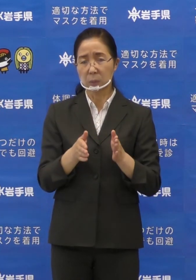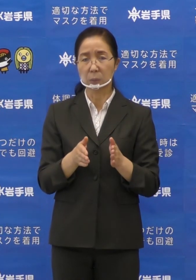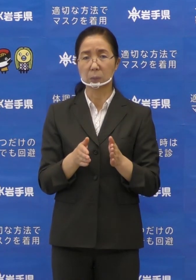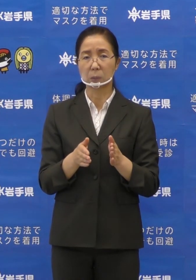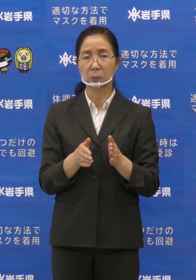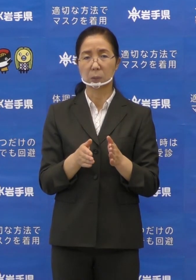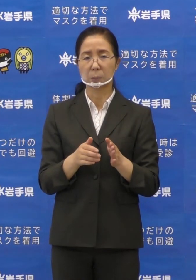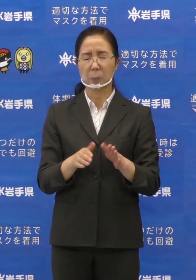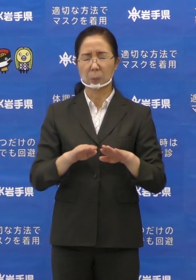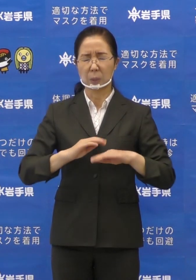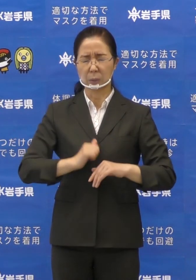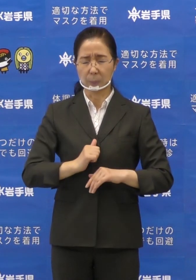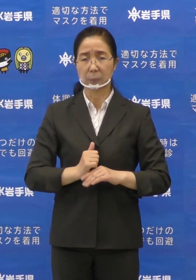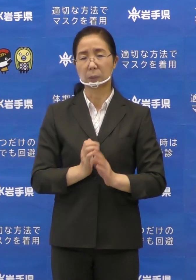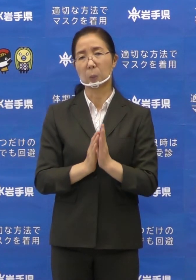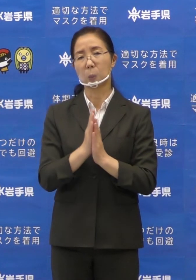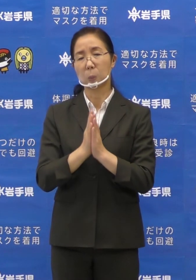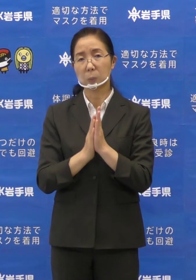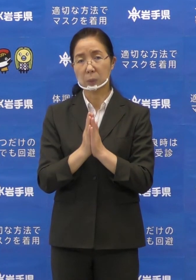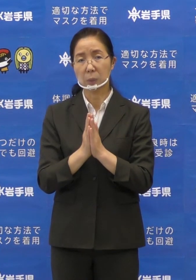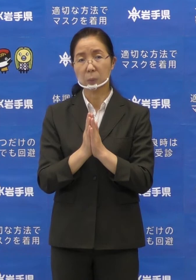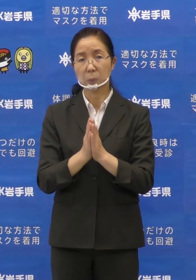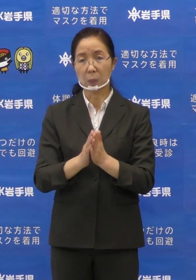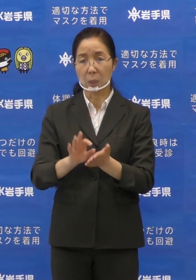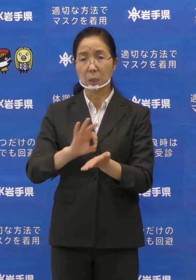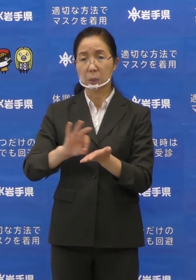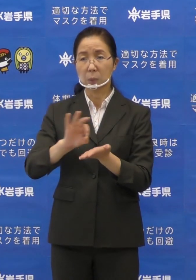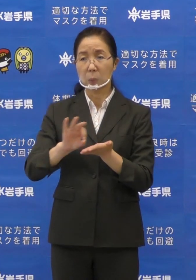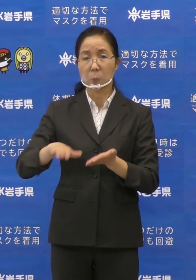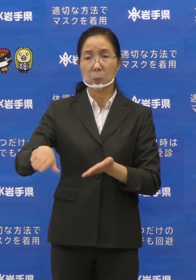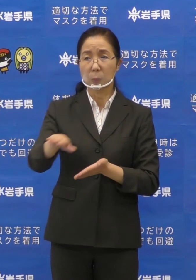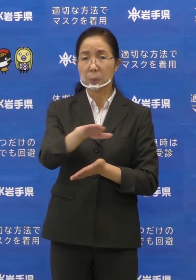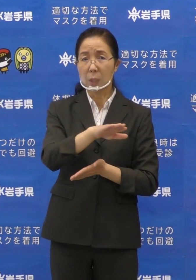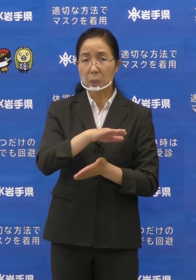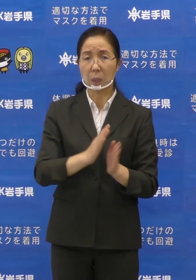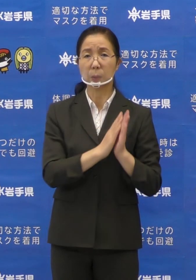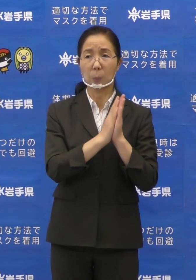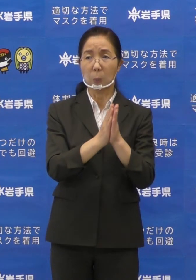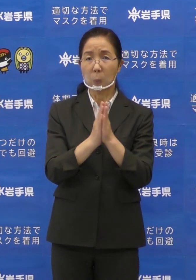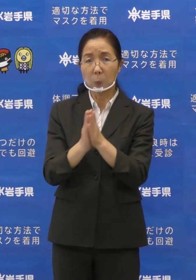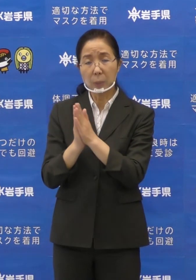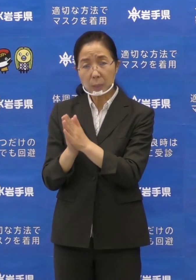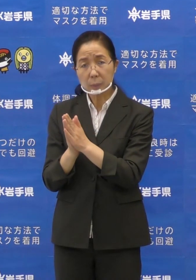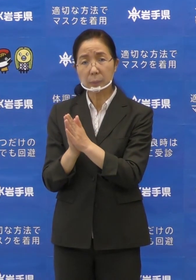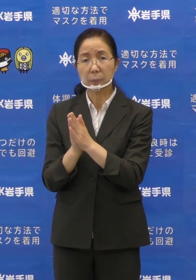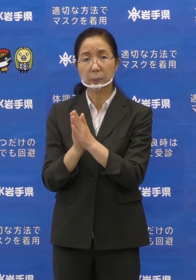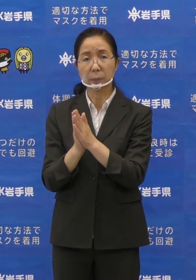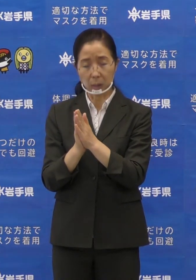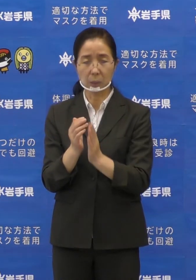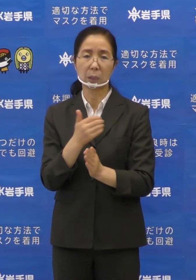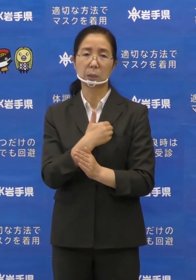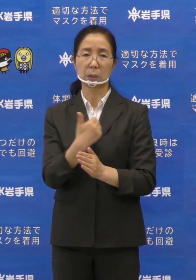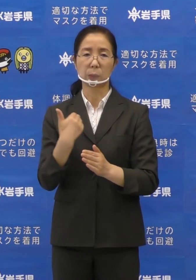えてほしいということを消費者サイドの皆さんにも訴えることができると思います